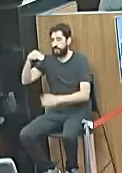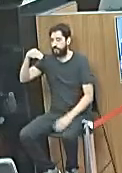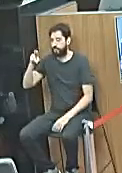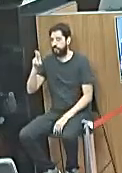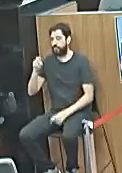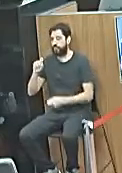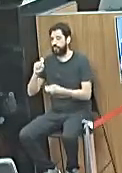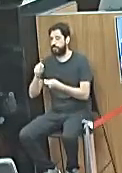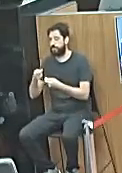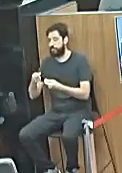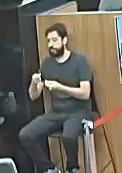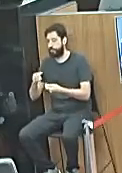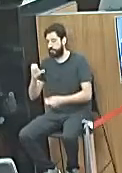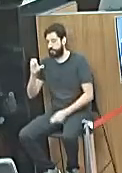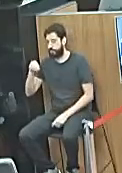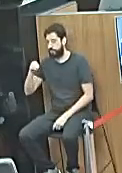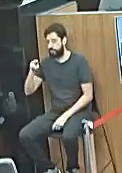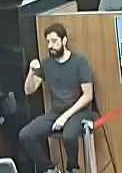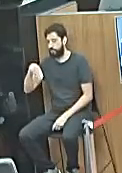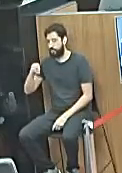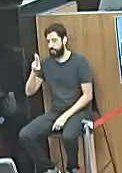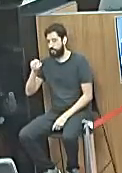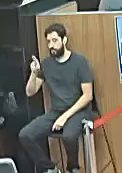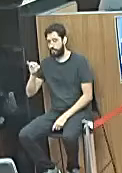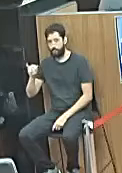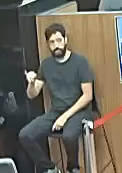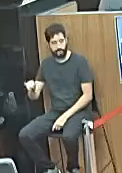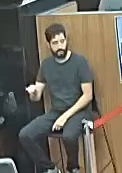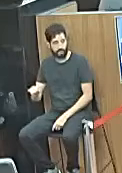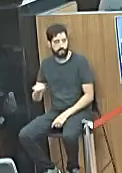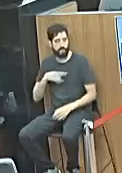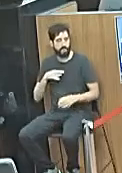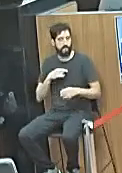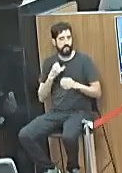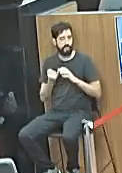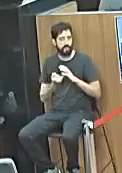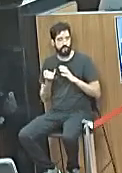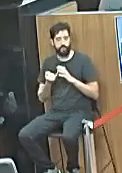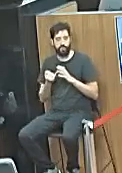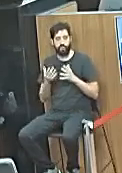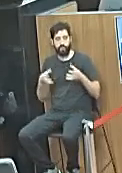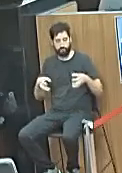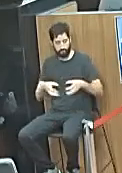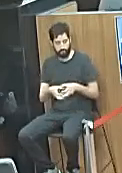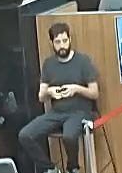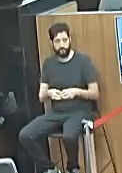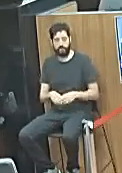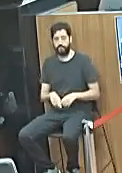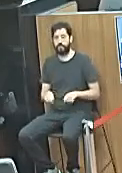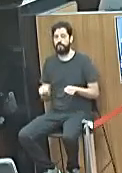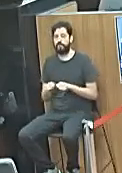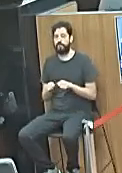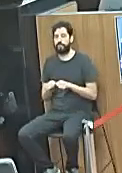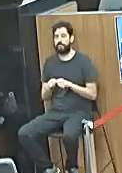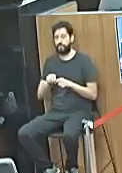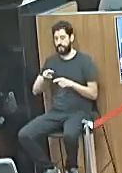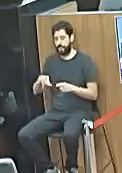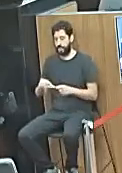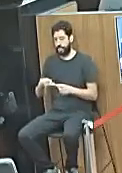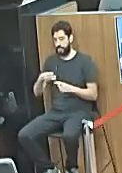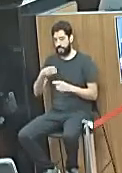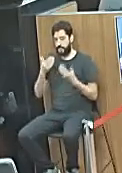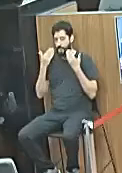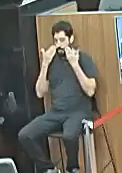das lavadeiras de omena área ou com o instituto coral lavadeiras de omena realizará a 3ª mostra